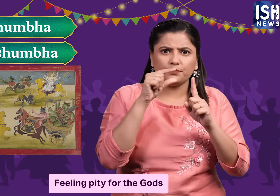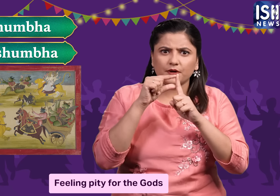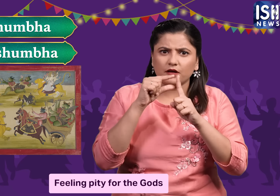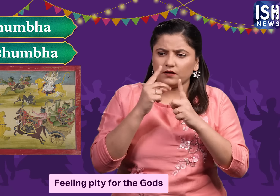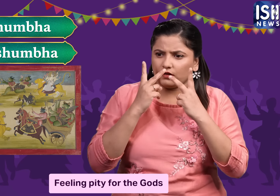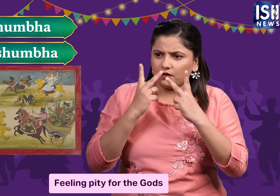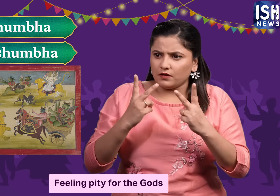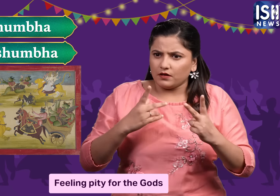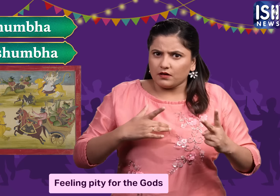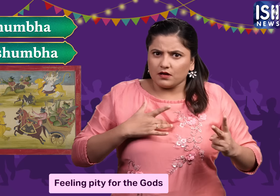देवताओं पर दया